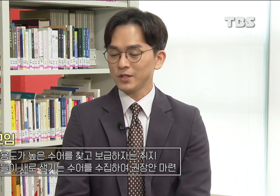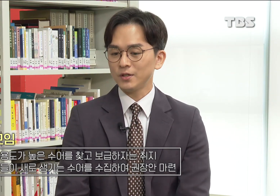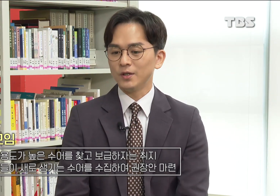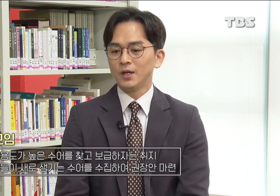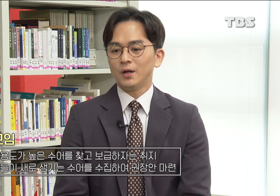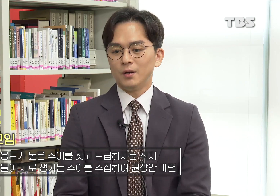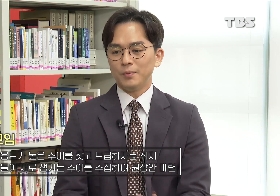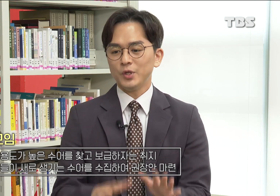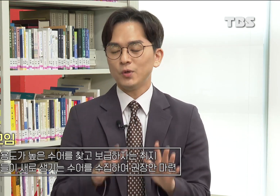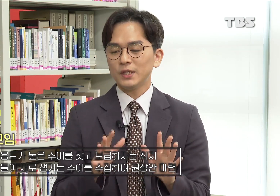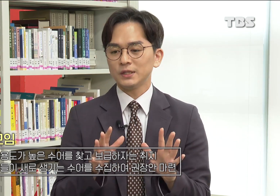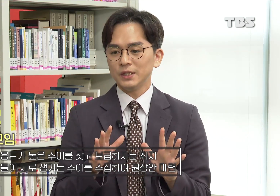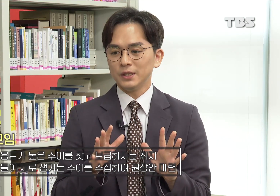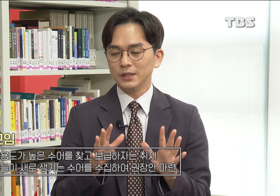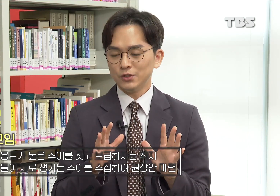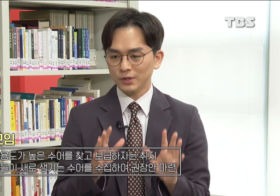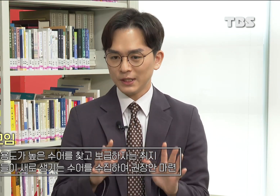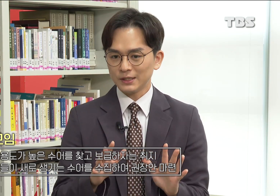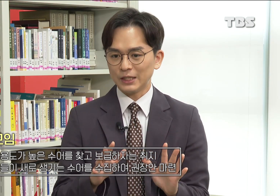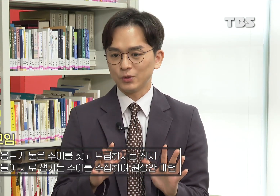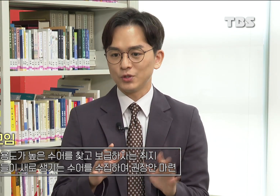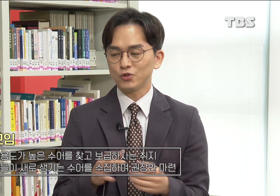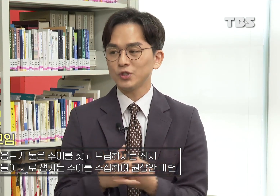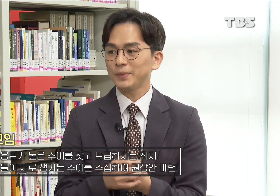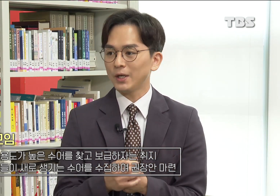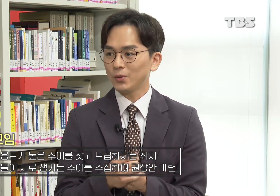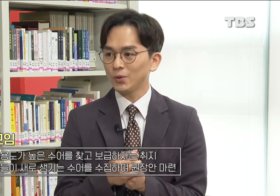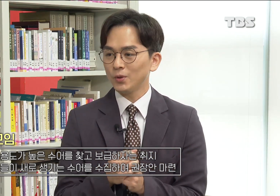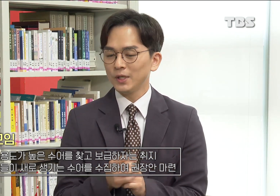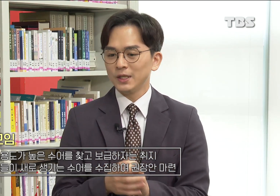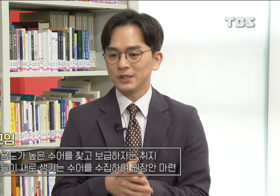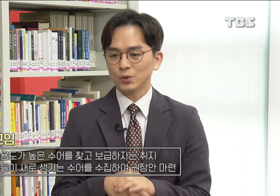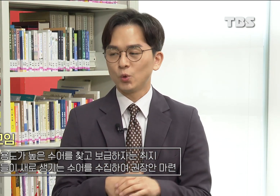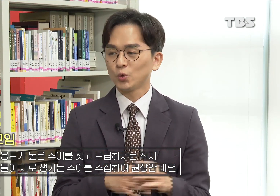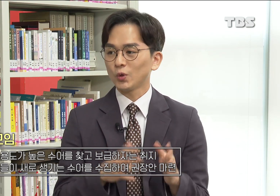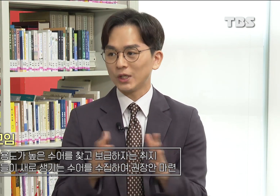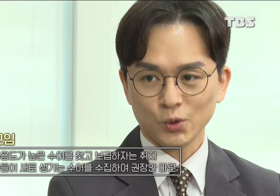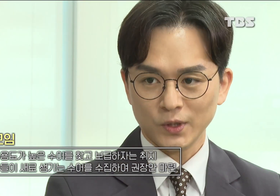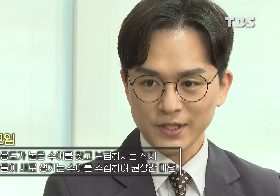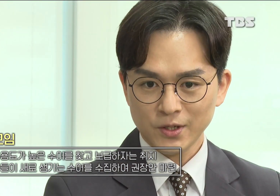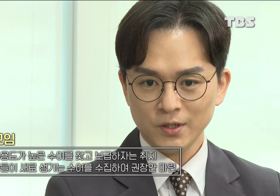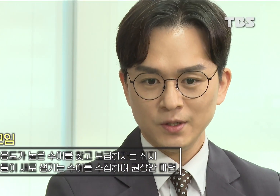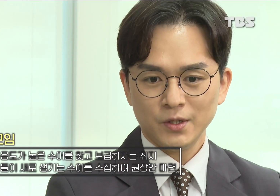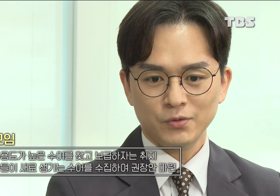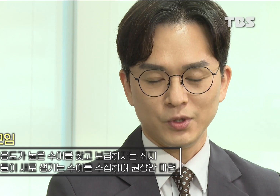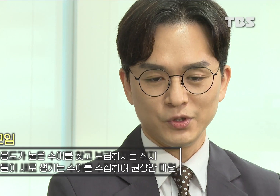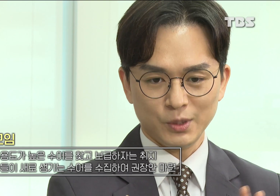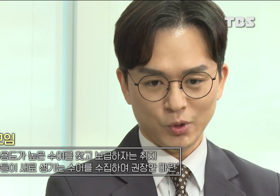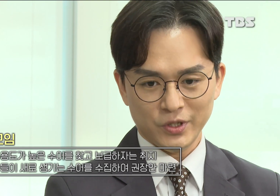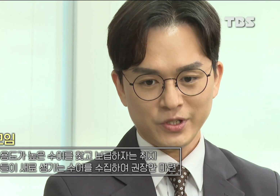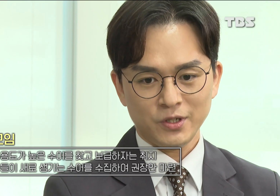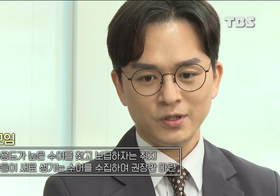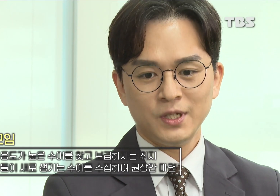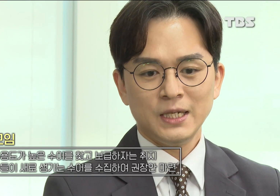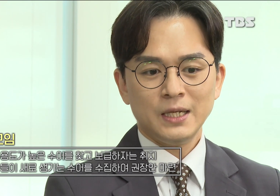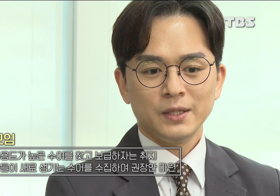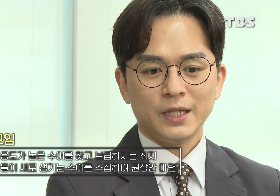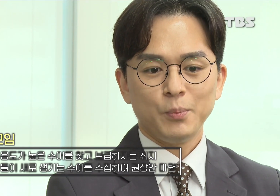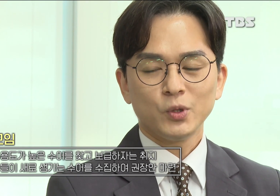곳에서 필요한 이슈가 되는 단어들을 수집하고 이제 공론화를 통해서 위원들이 모여서 대표